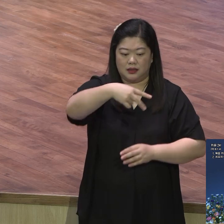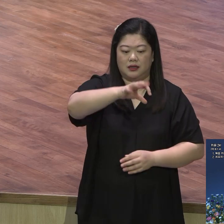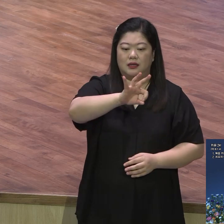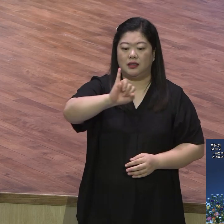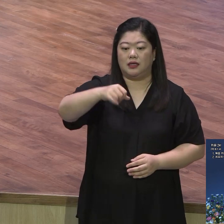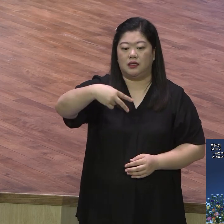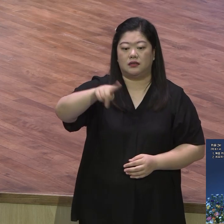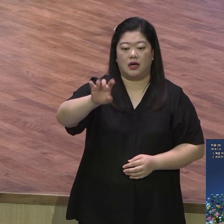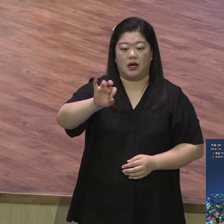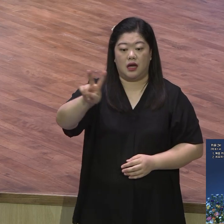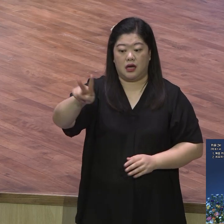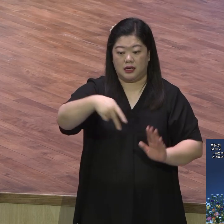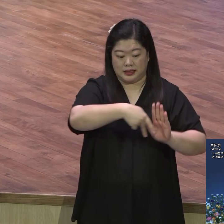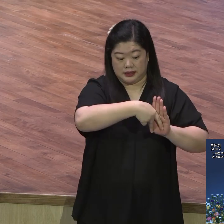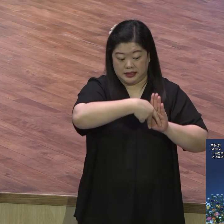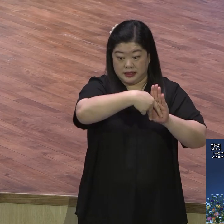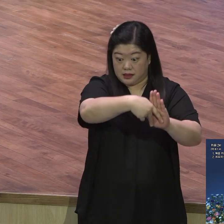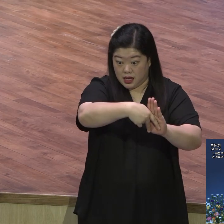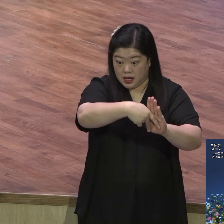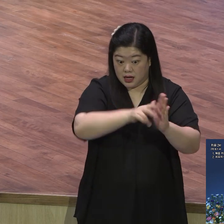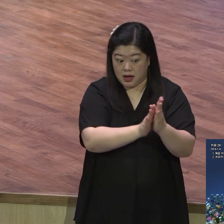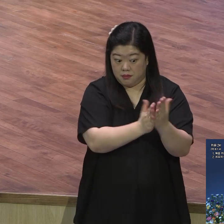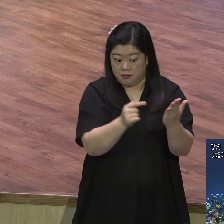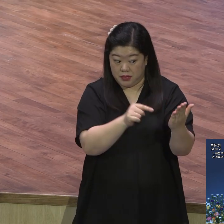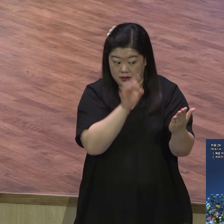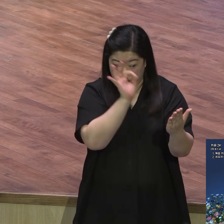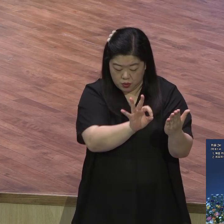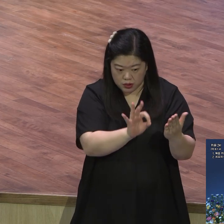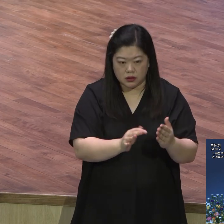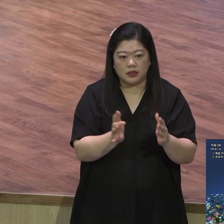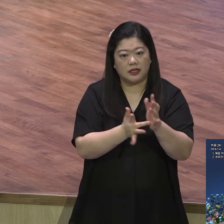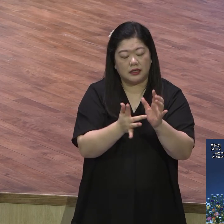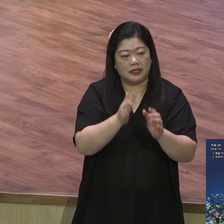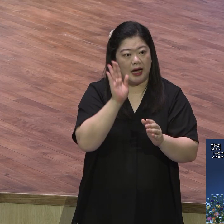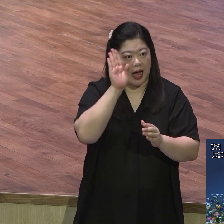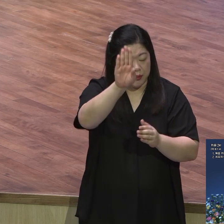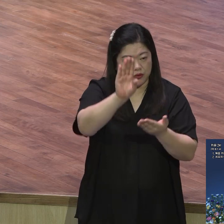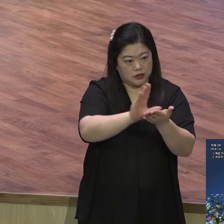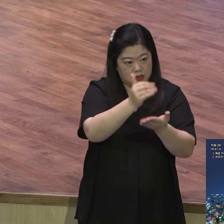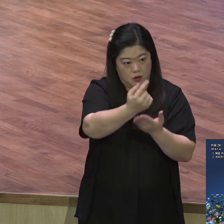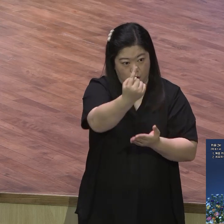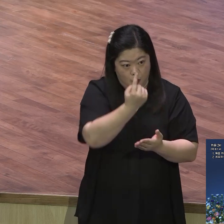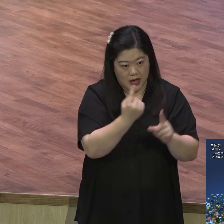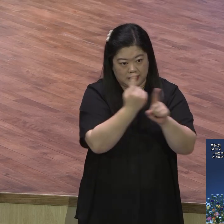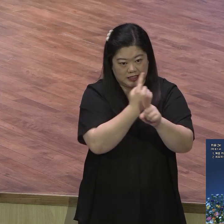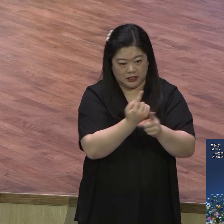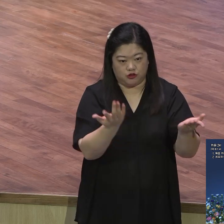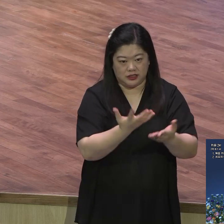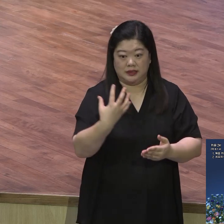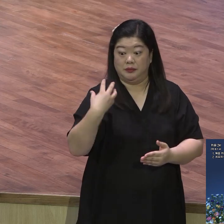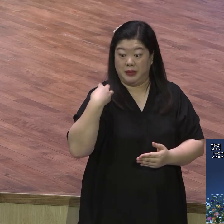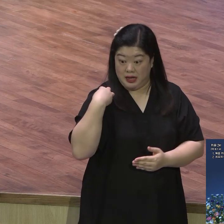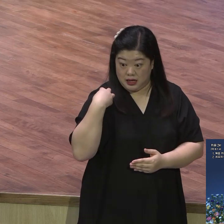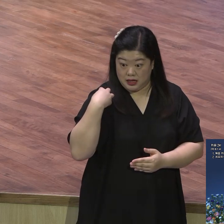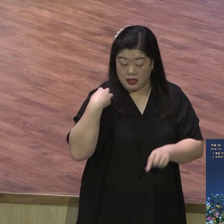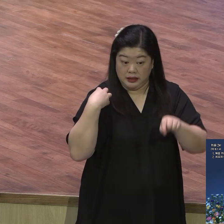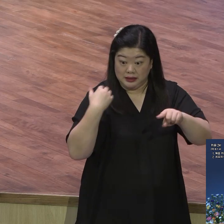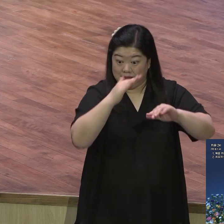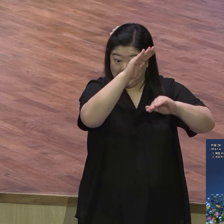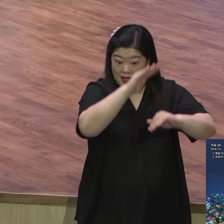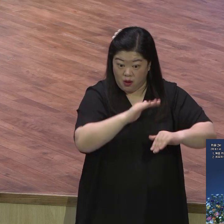말씀 그 이사야의 말씀을 성취함이 위함이라고 밝히고 있어요. 예수님의 마치는 모든 것은 예언성취예요.